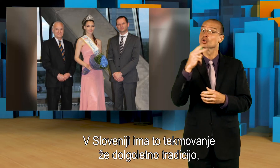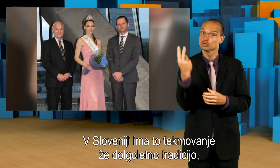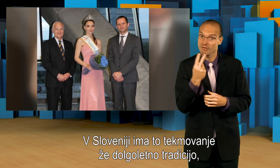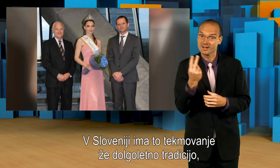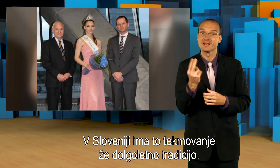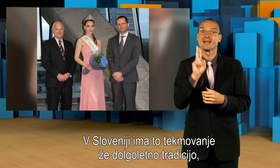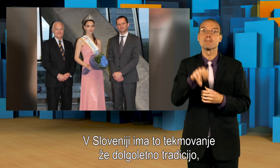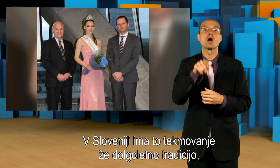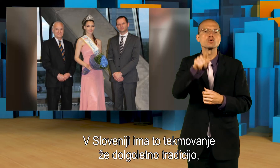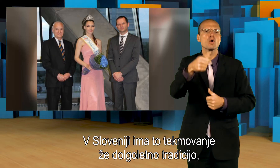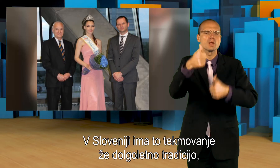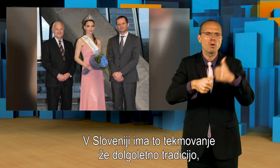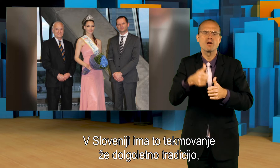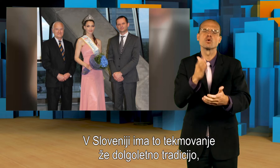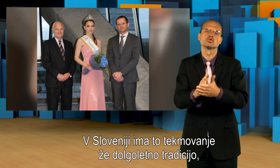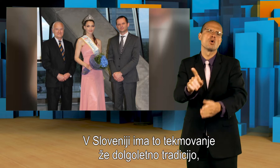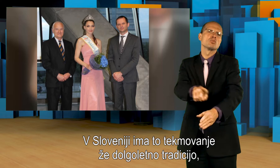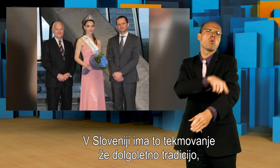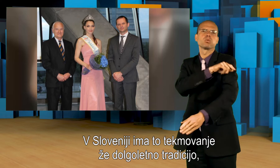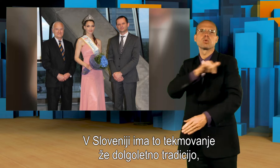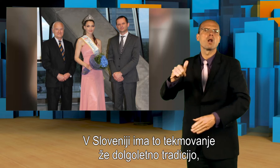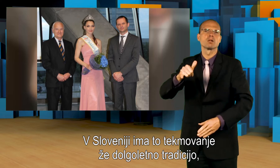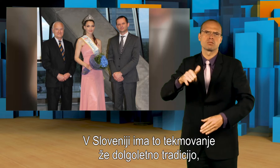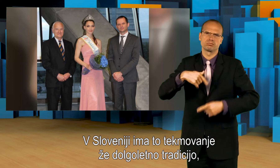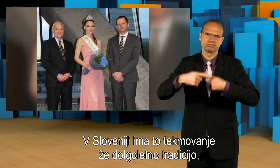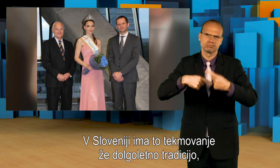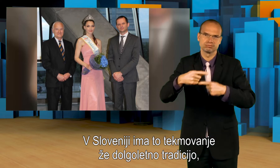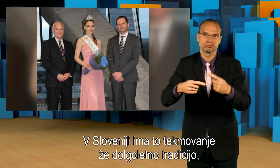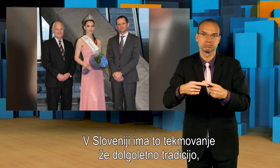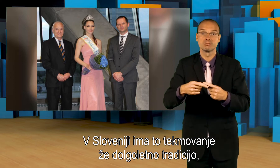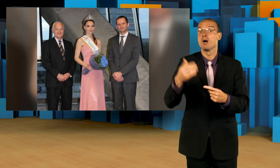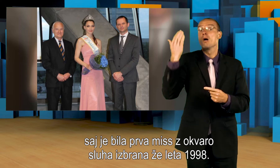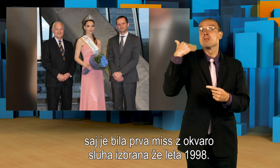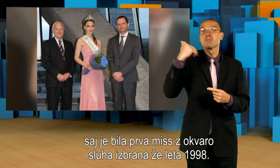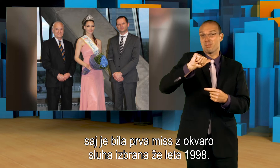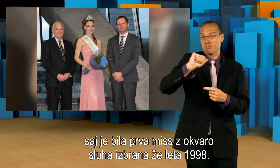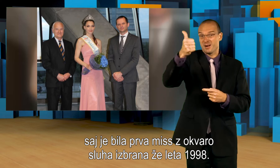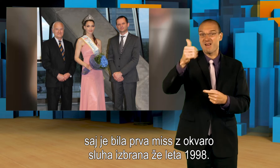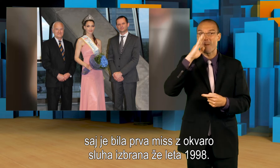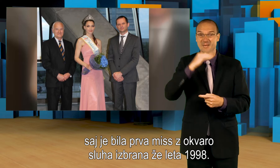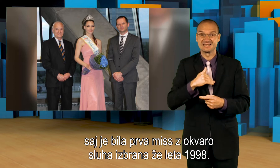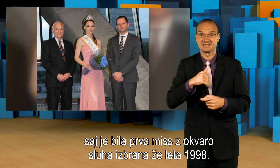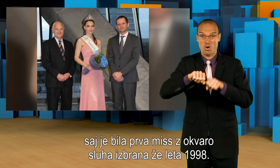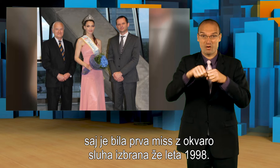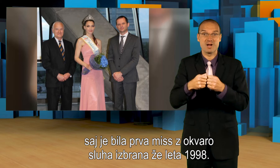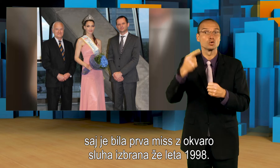V Sloveniji ima to tekmovanje že dolgoletno tradicijo, saj je bila prva Miss z okvaro sluha izbrana že leta